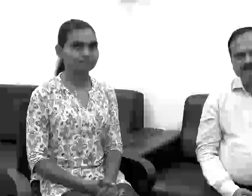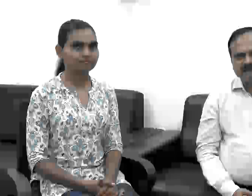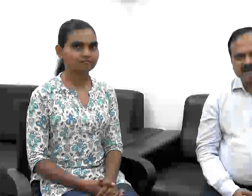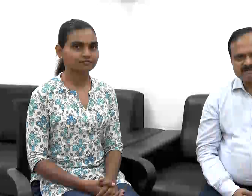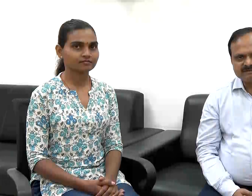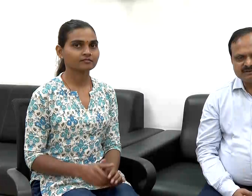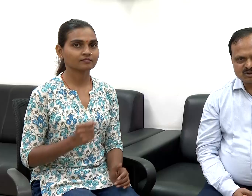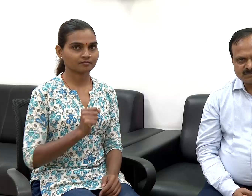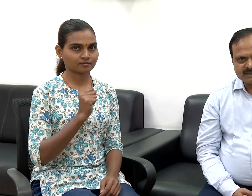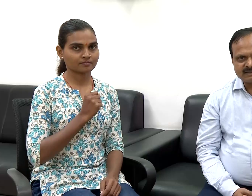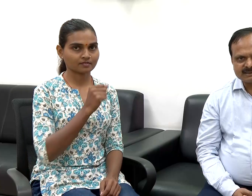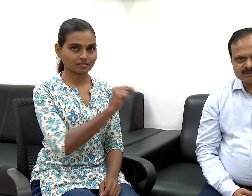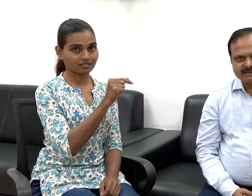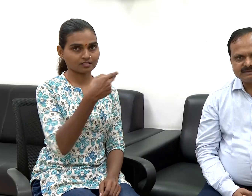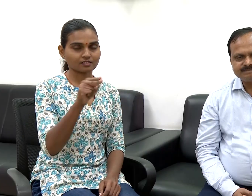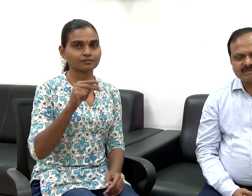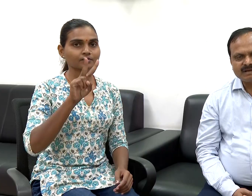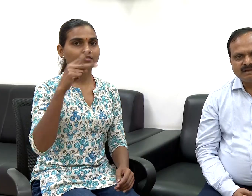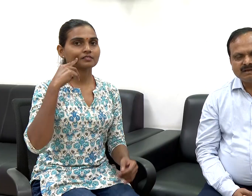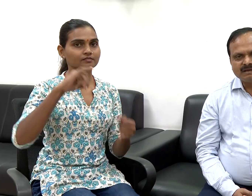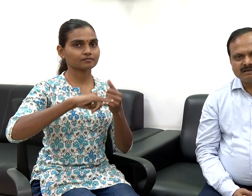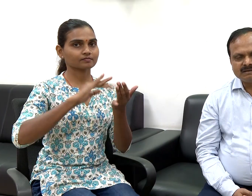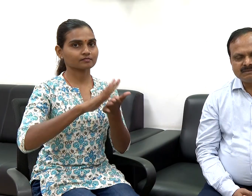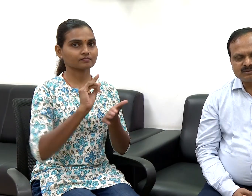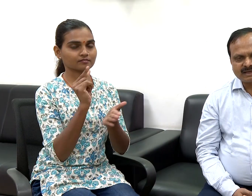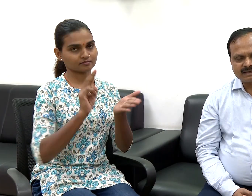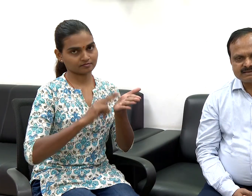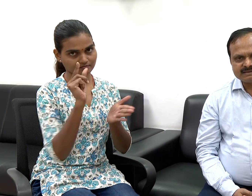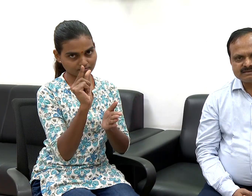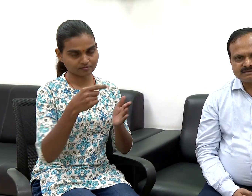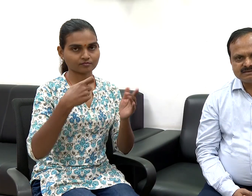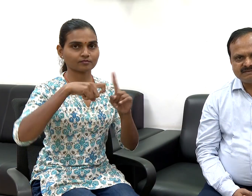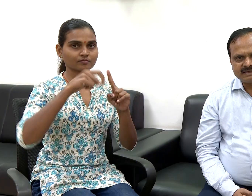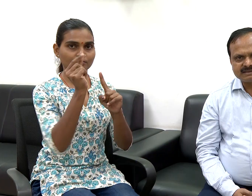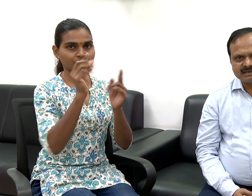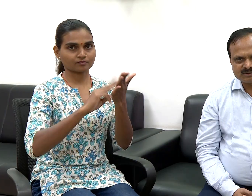मेरा नाम विष्णु कुमार राजपूत है। मैं गुजरात राज्य दिव्यांगजन आयुक्त हूँ।